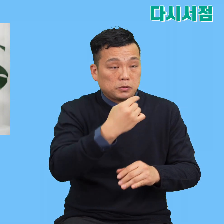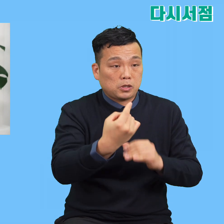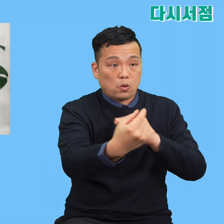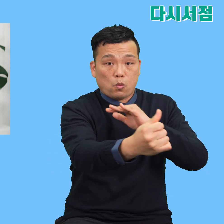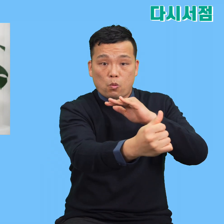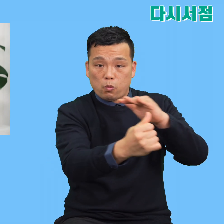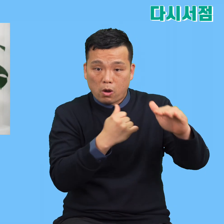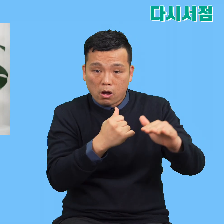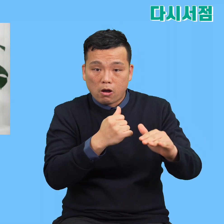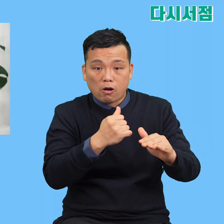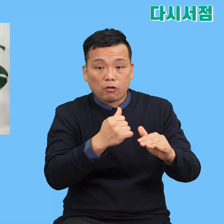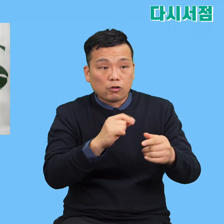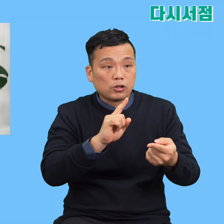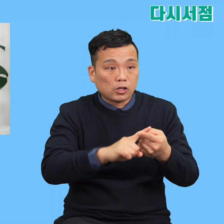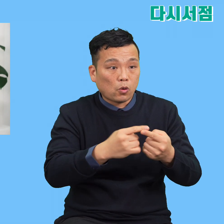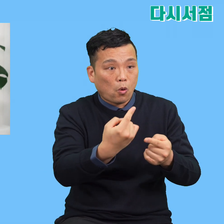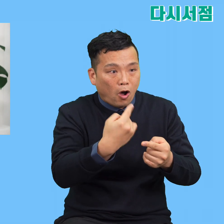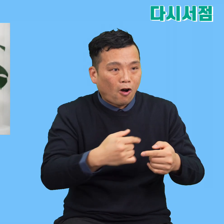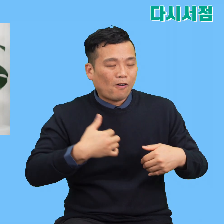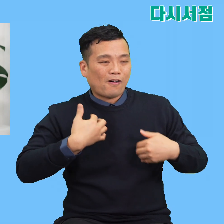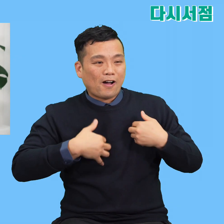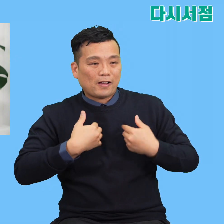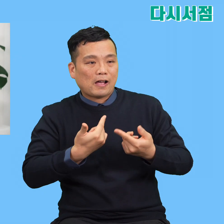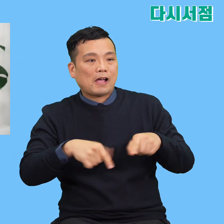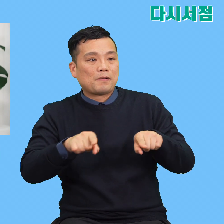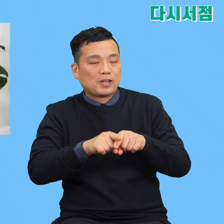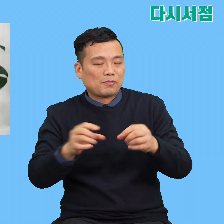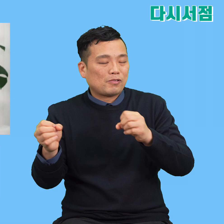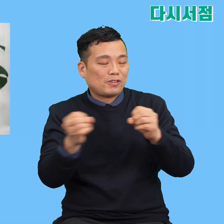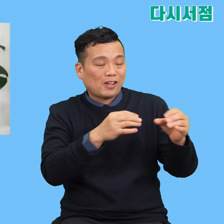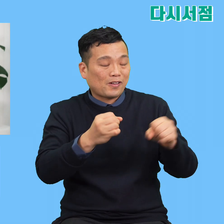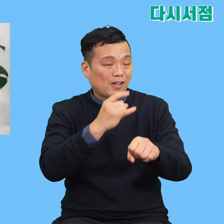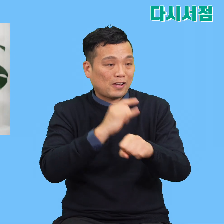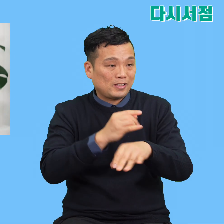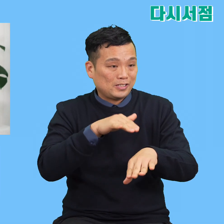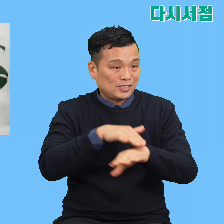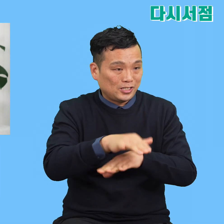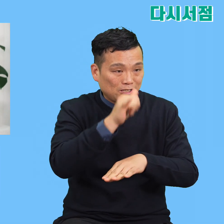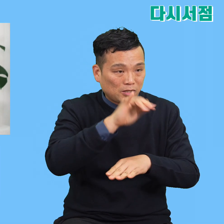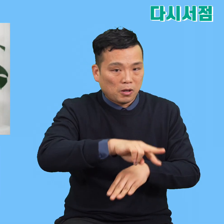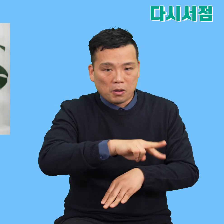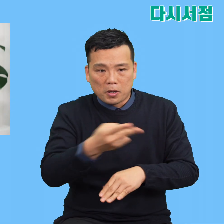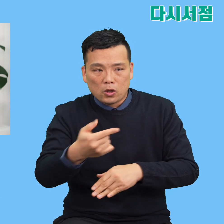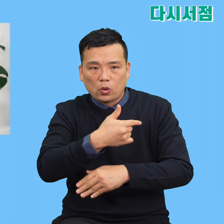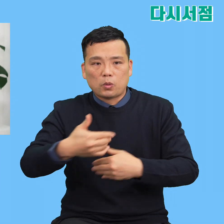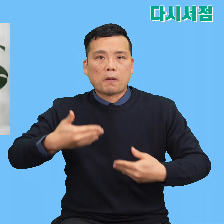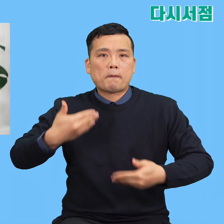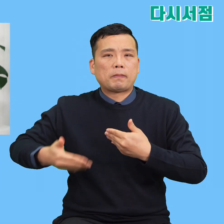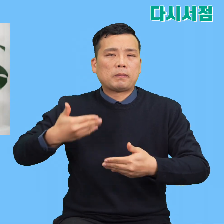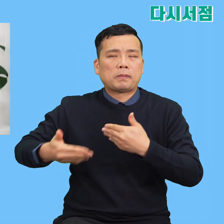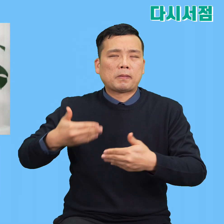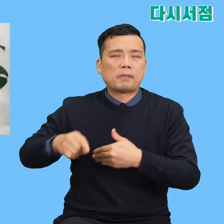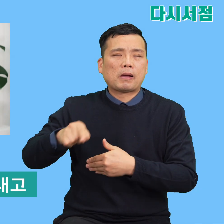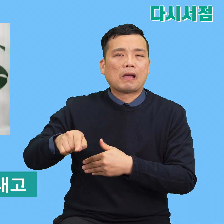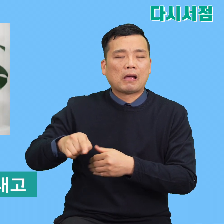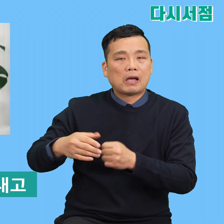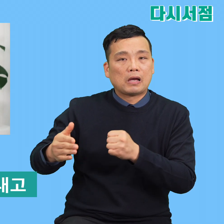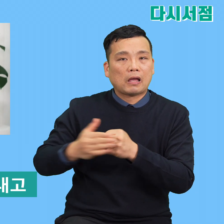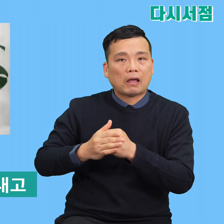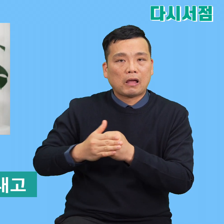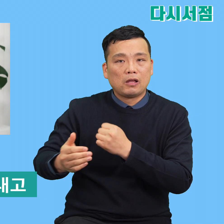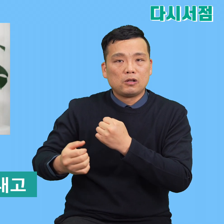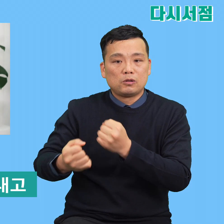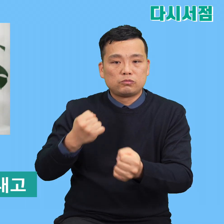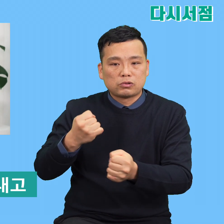거예요. 앉으시라고 그러고 같이 얘기하고 그랬는데 요즘에는 그냥 하루 일과가 너무 바쁘고 근데도